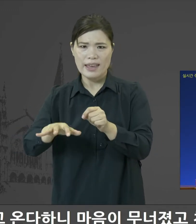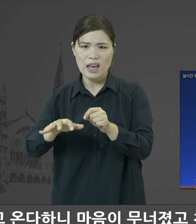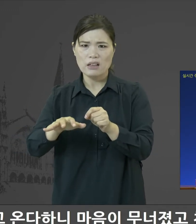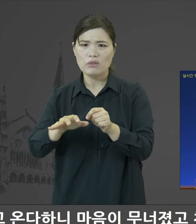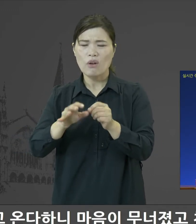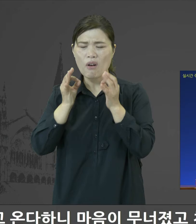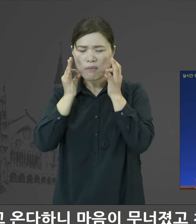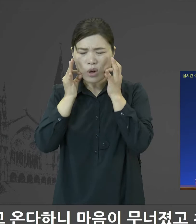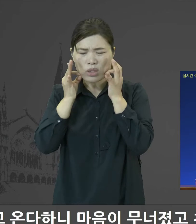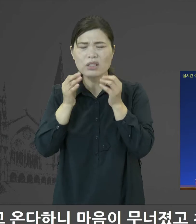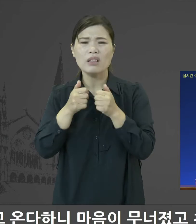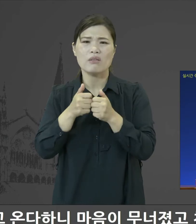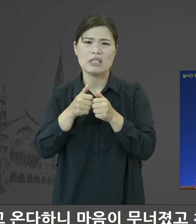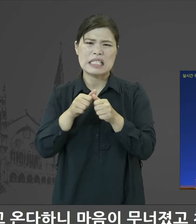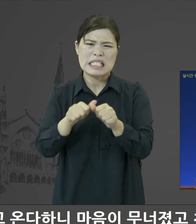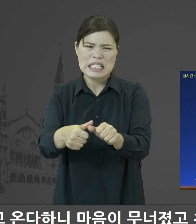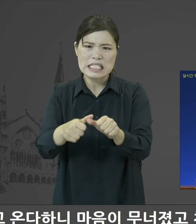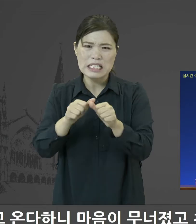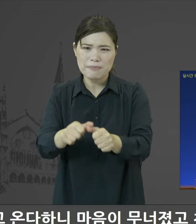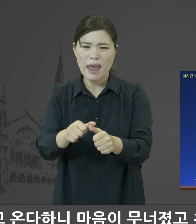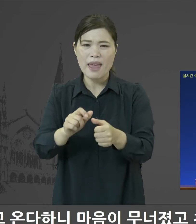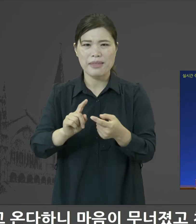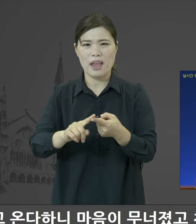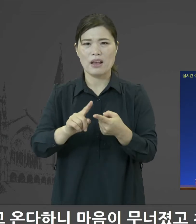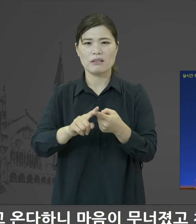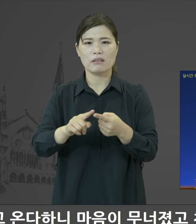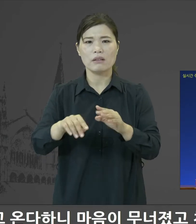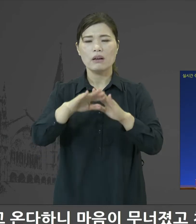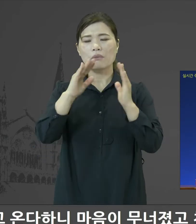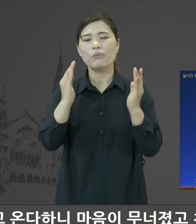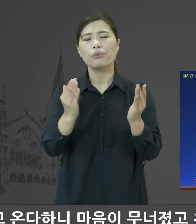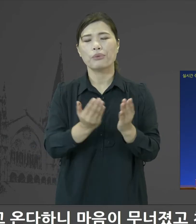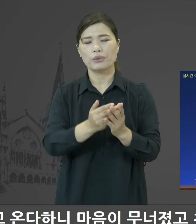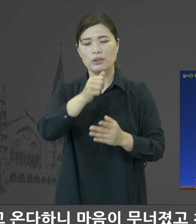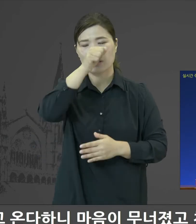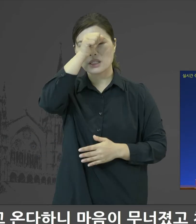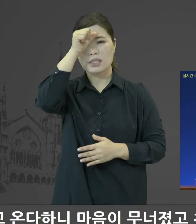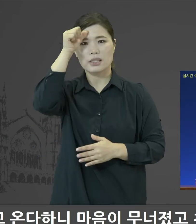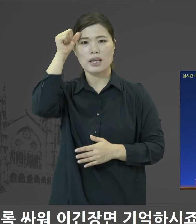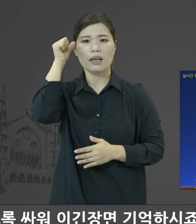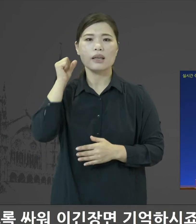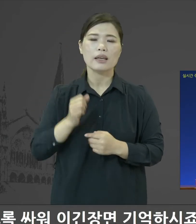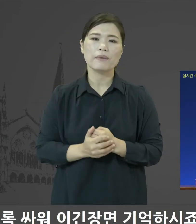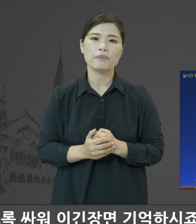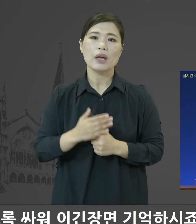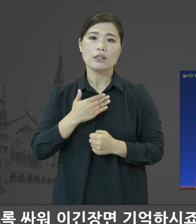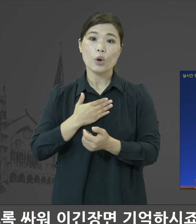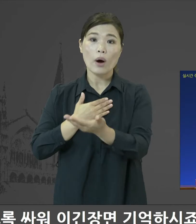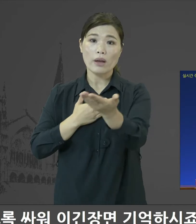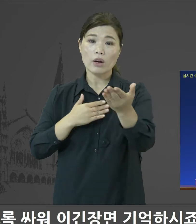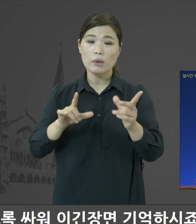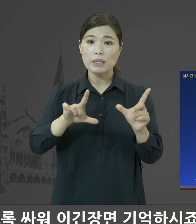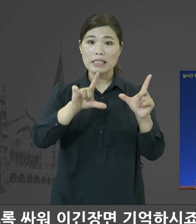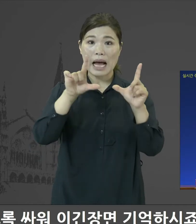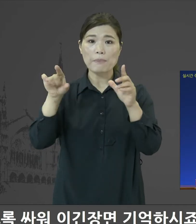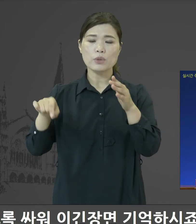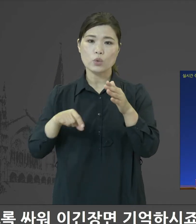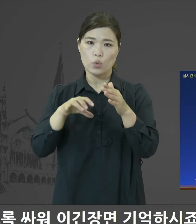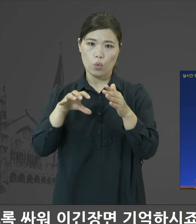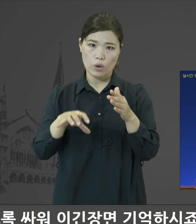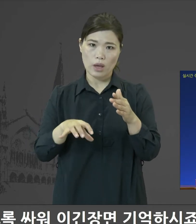씨름은 어떻게 보면 모든 인생이, 저와 여러분이 우리의 삶 가운데 해야